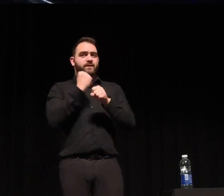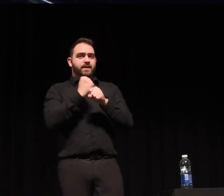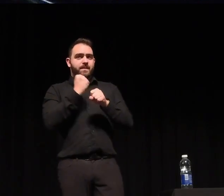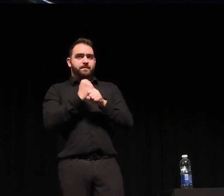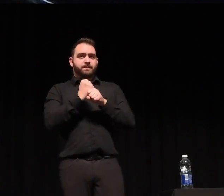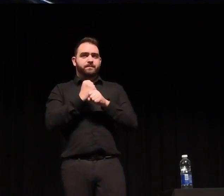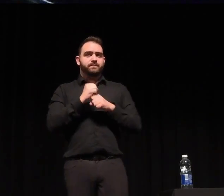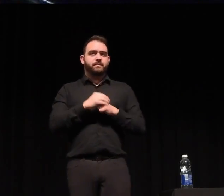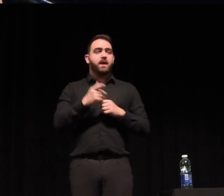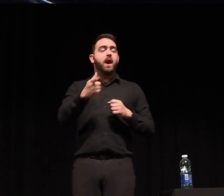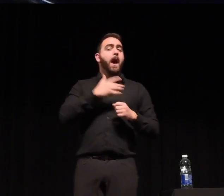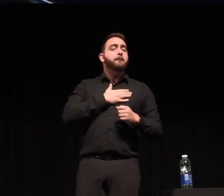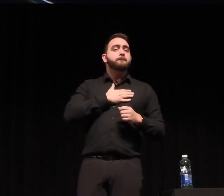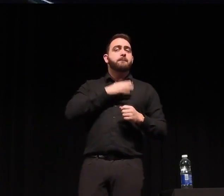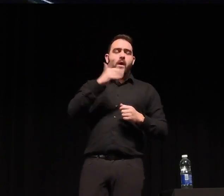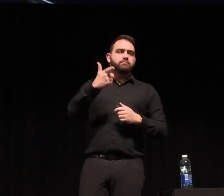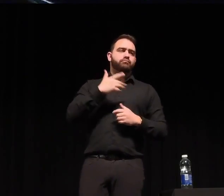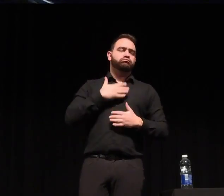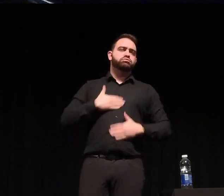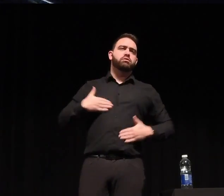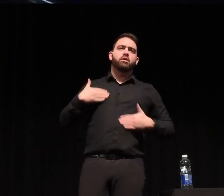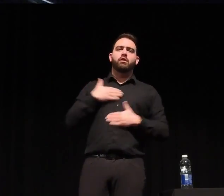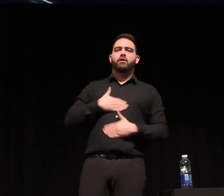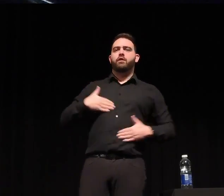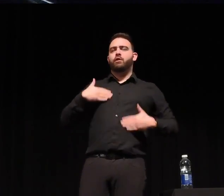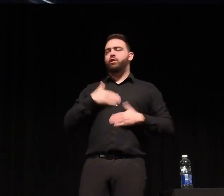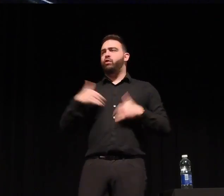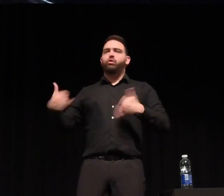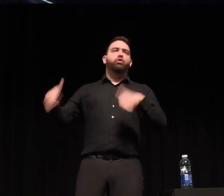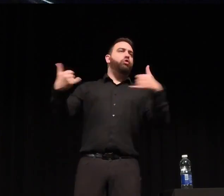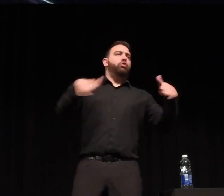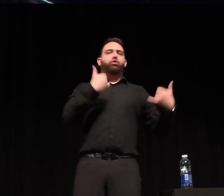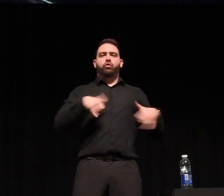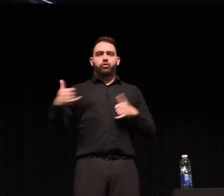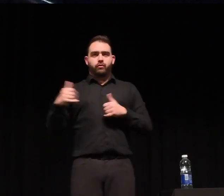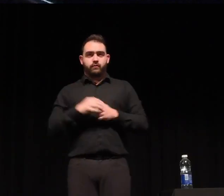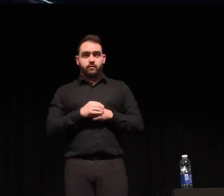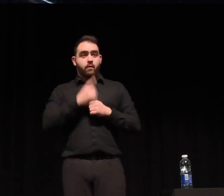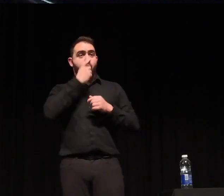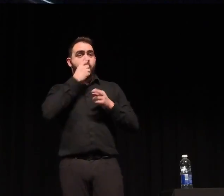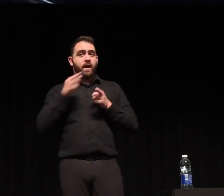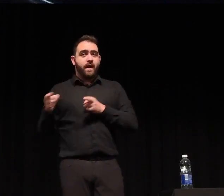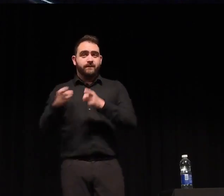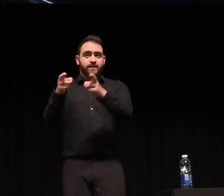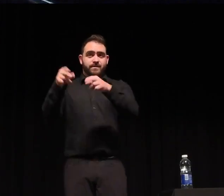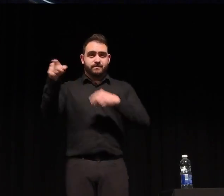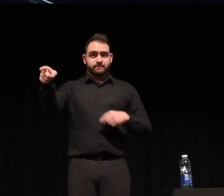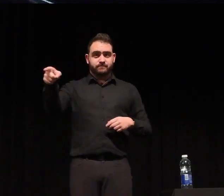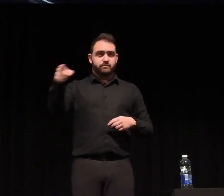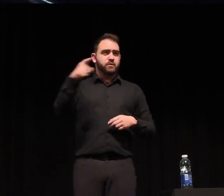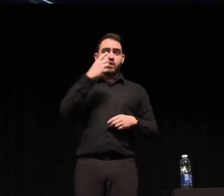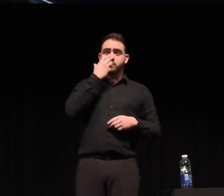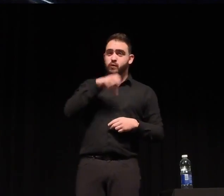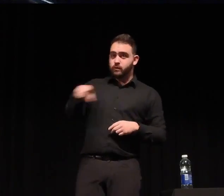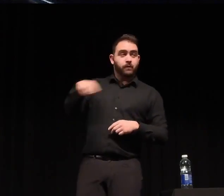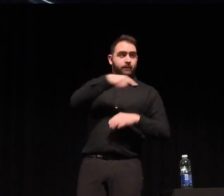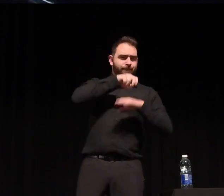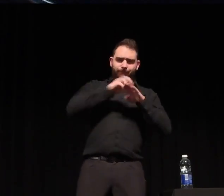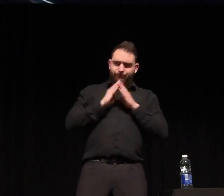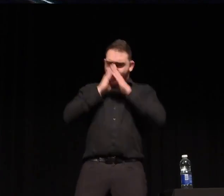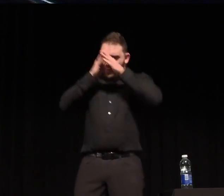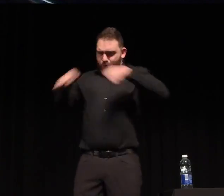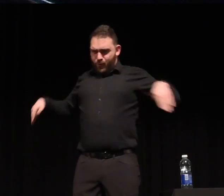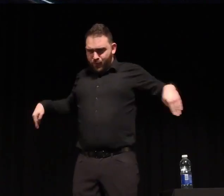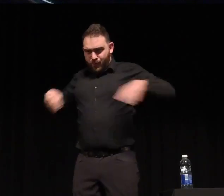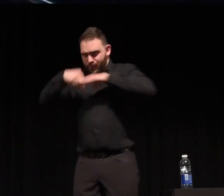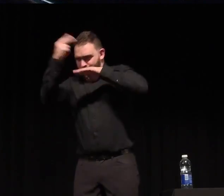s'amuser. Quand il voit une rivière où l'eau est fraîche puis qu'il fait chaud, il va aller se baigner. Puis après ça, il se couche sur la